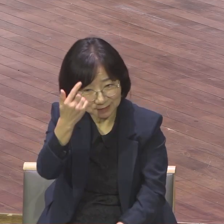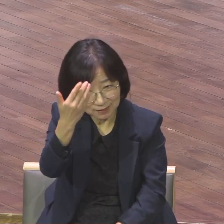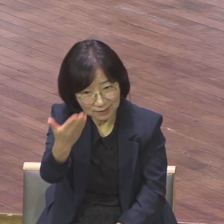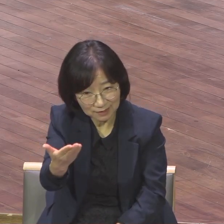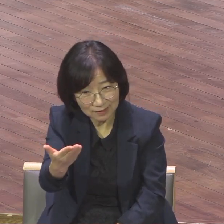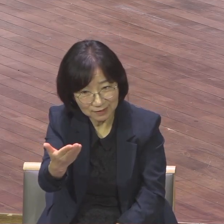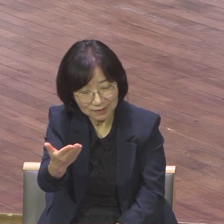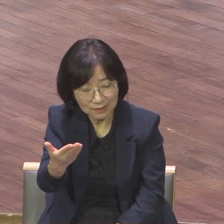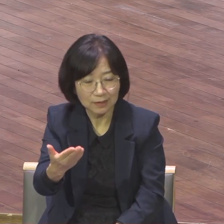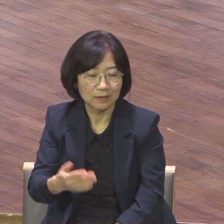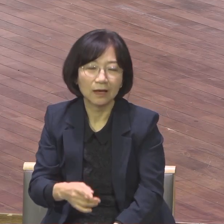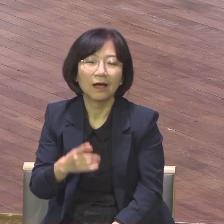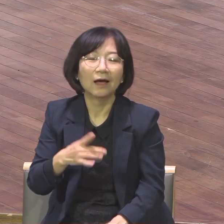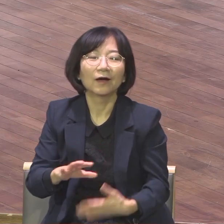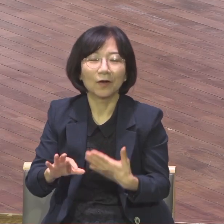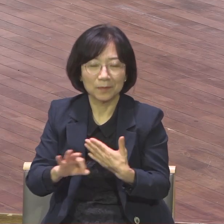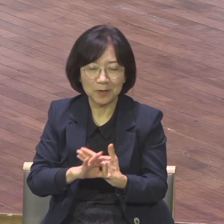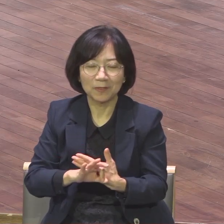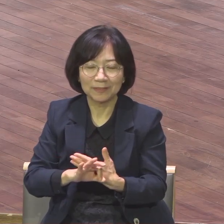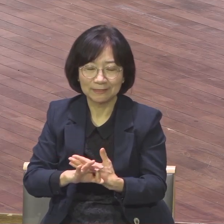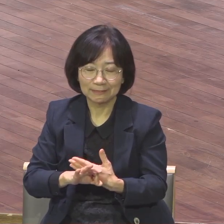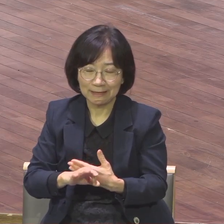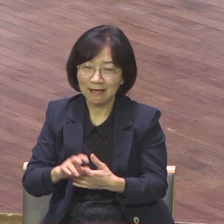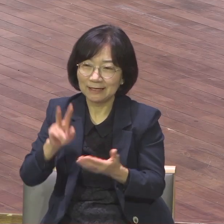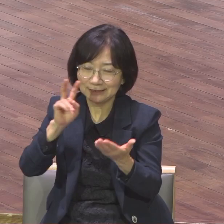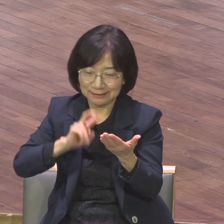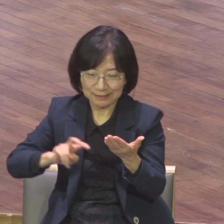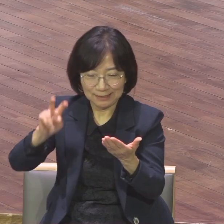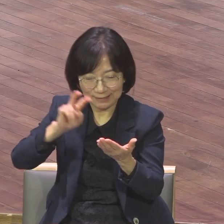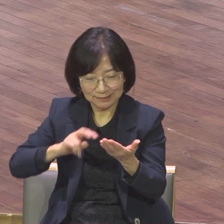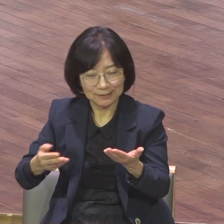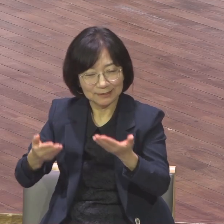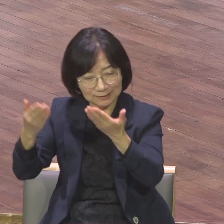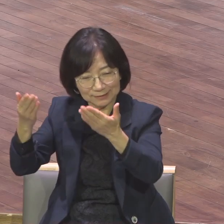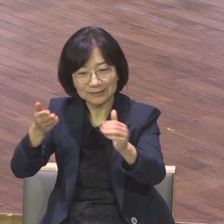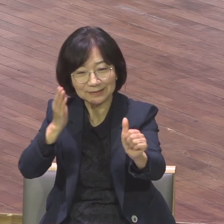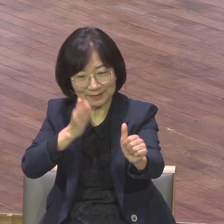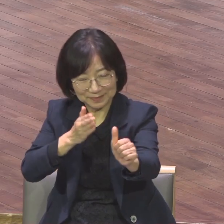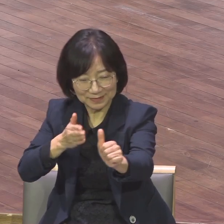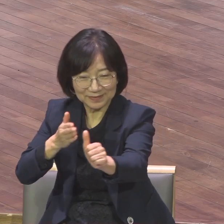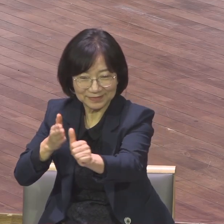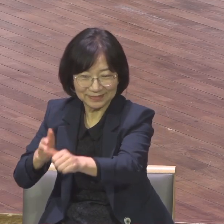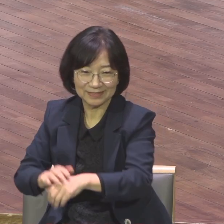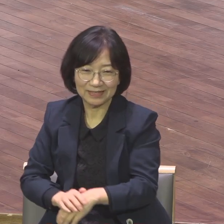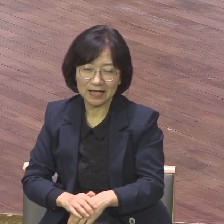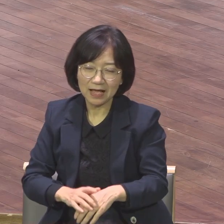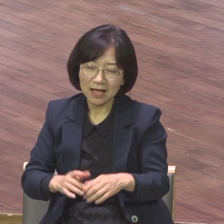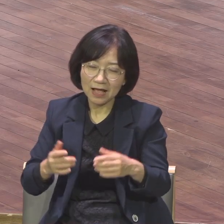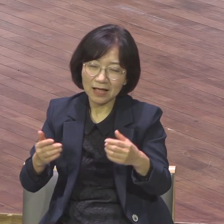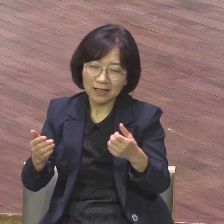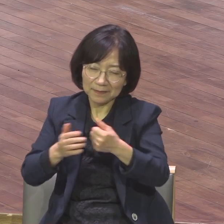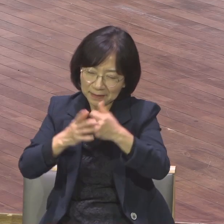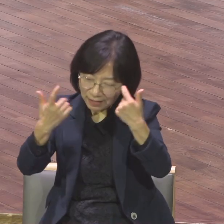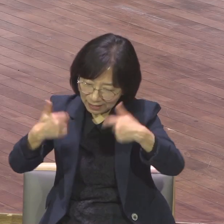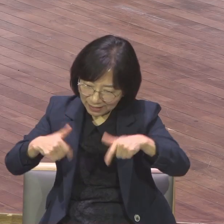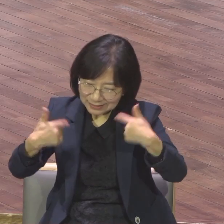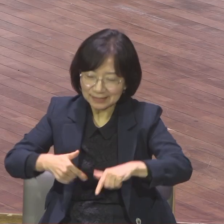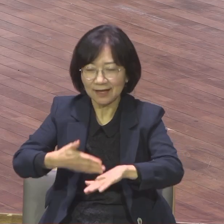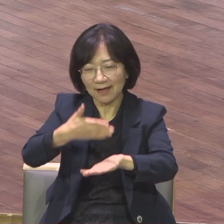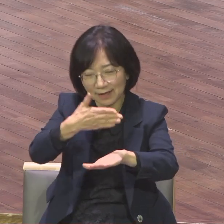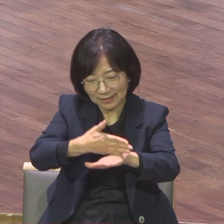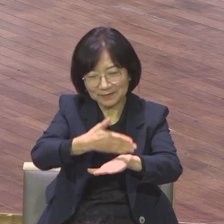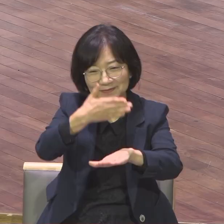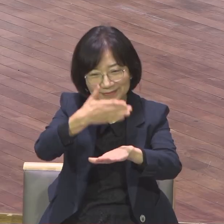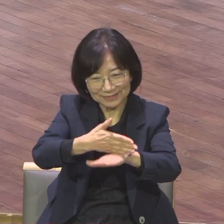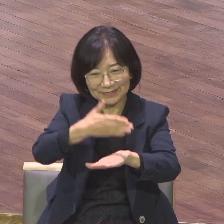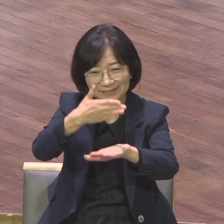여러분은 하나님을 찬양하시기 바랍니다. 그래서 날마다 시마다 감사가 넘치고 하나님의